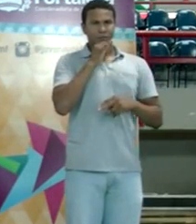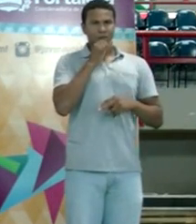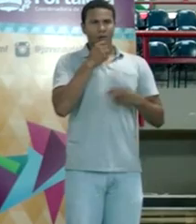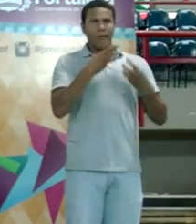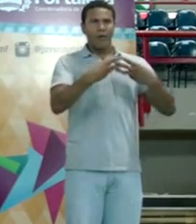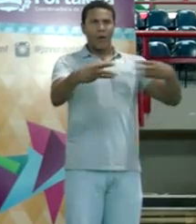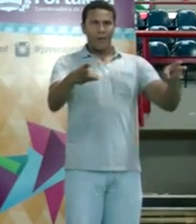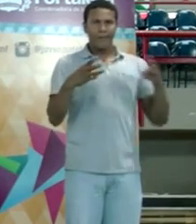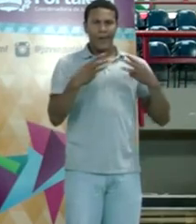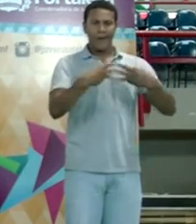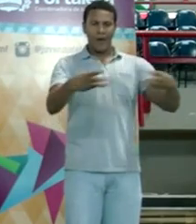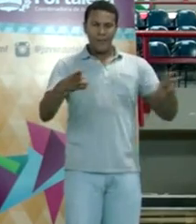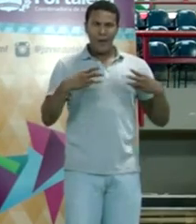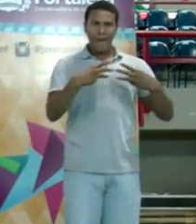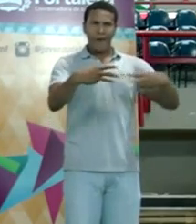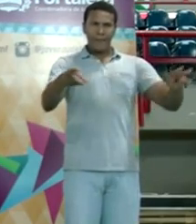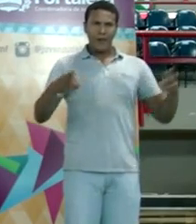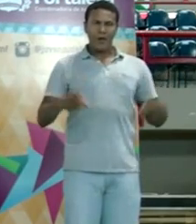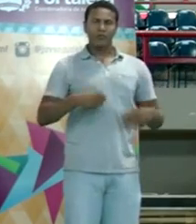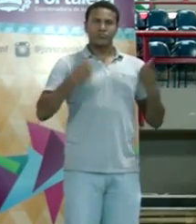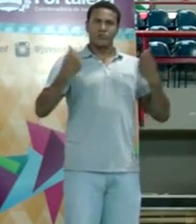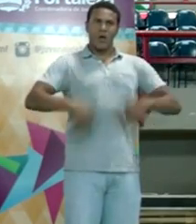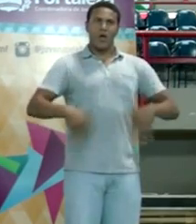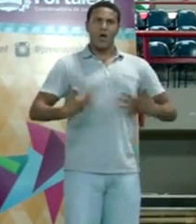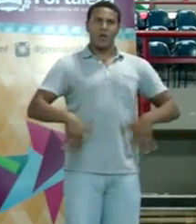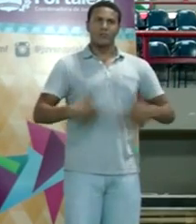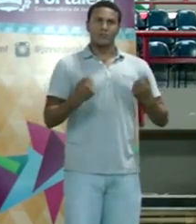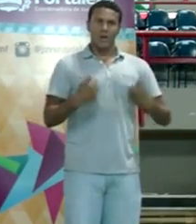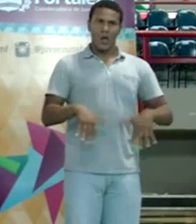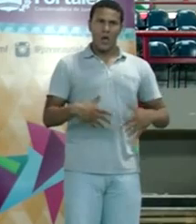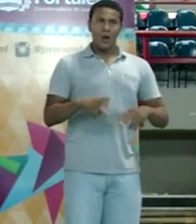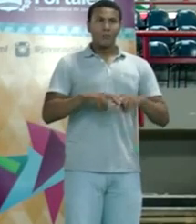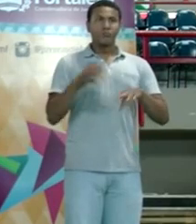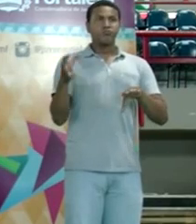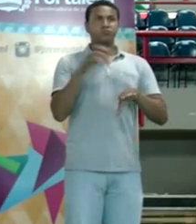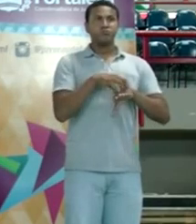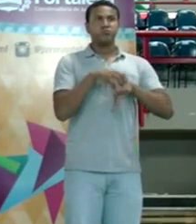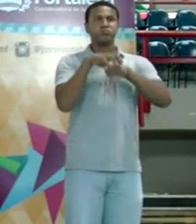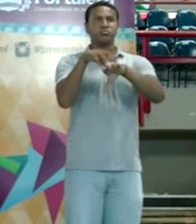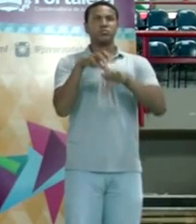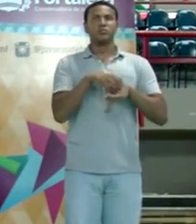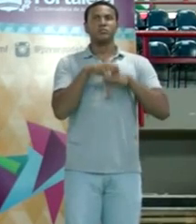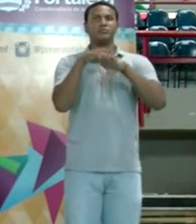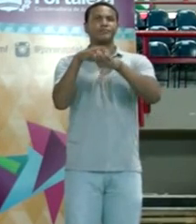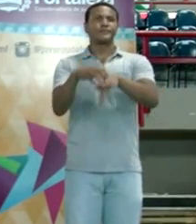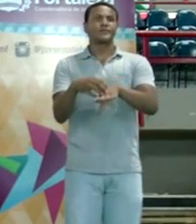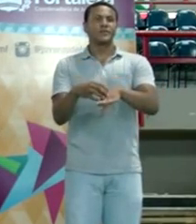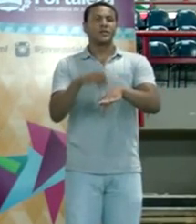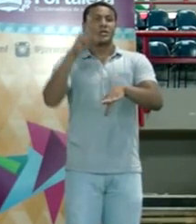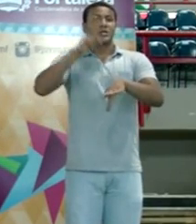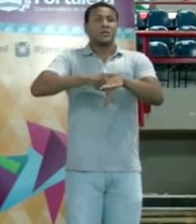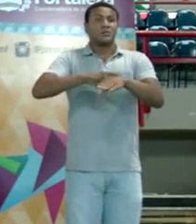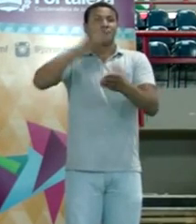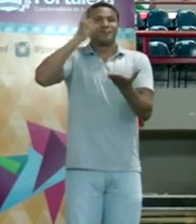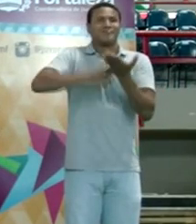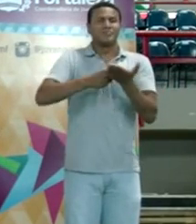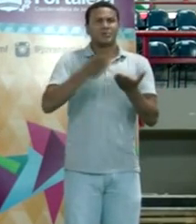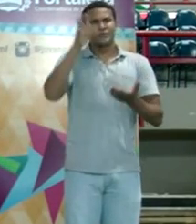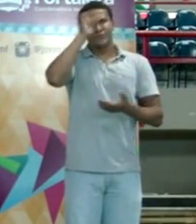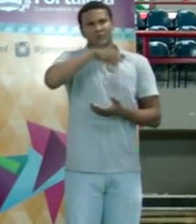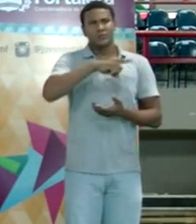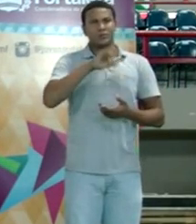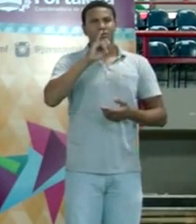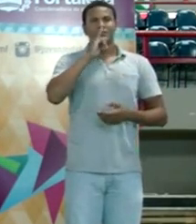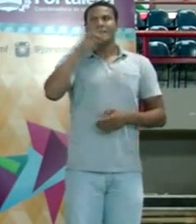é muito caro. E não é só muito caro, nós não estamos conseguindo entregar as coisas no dia. Olha só, tu compra uma coisa no Mercado